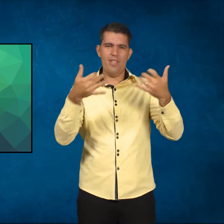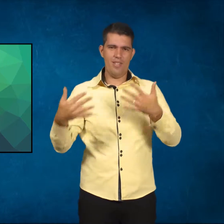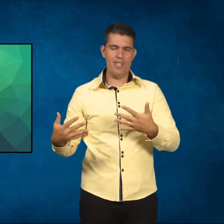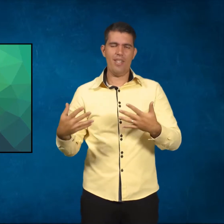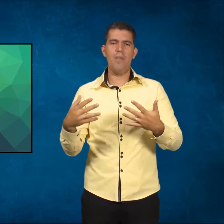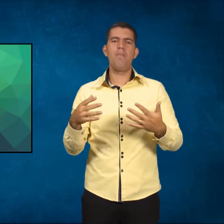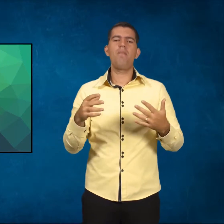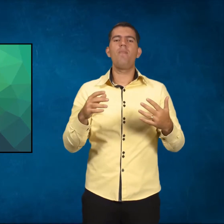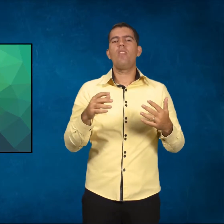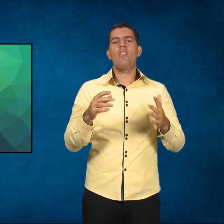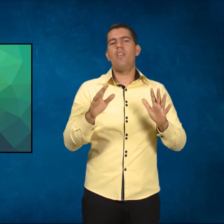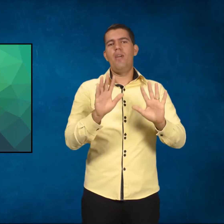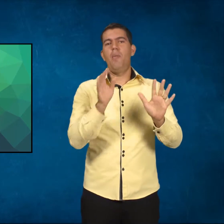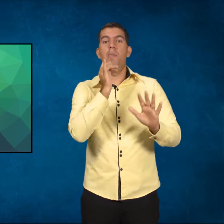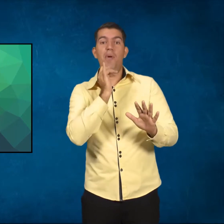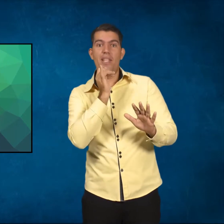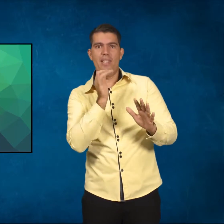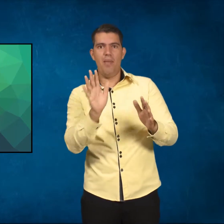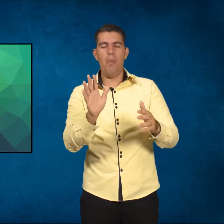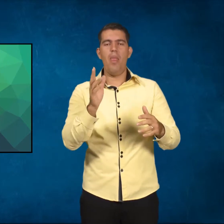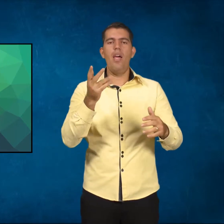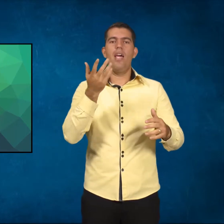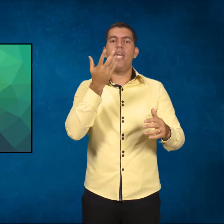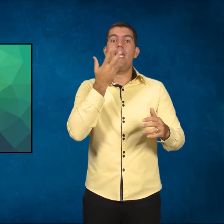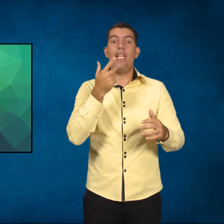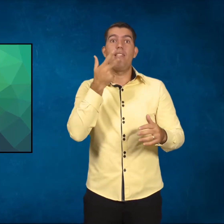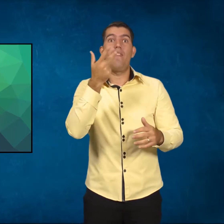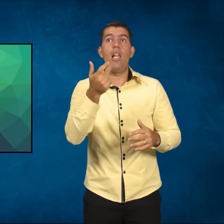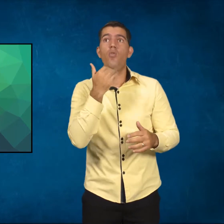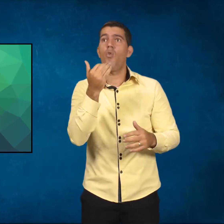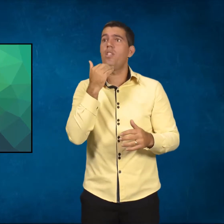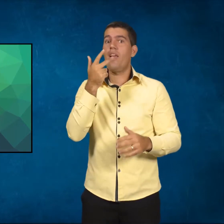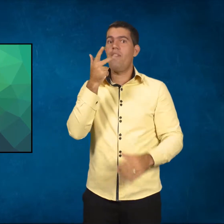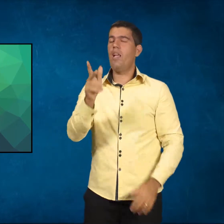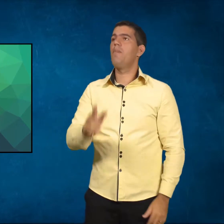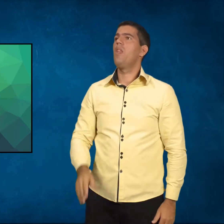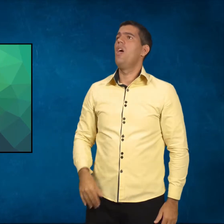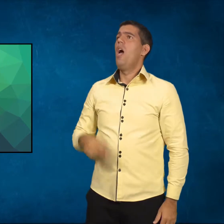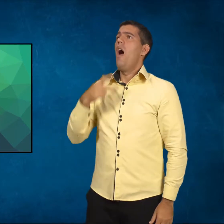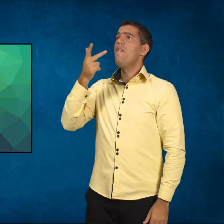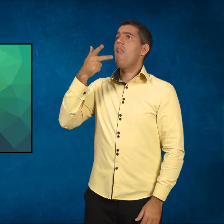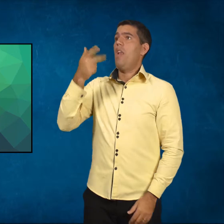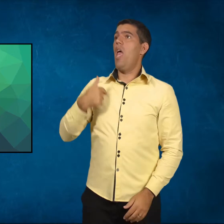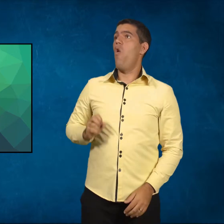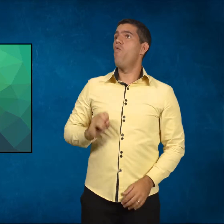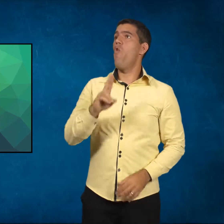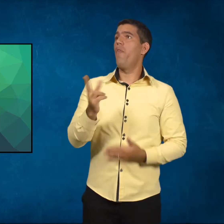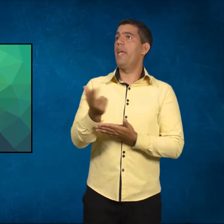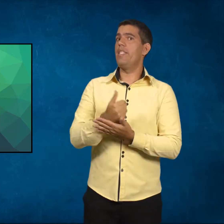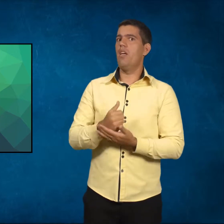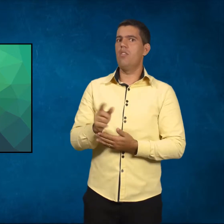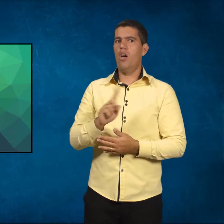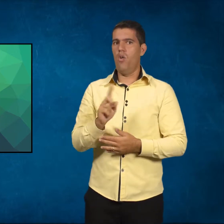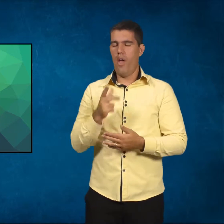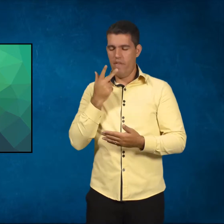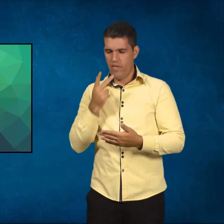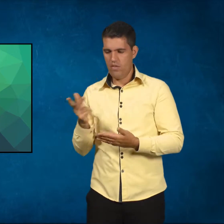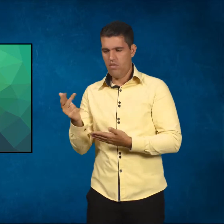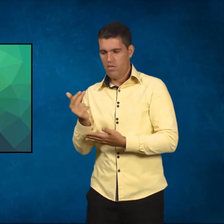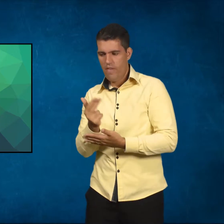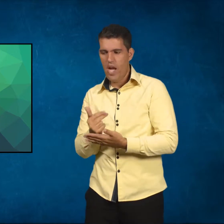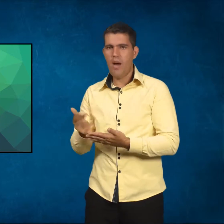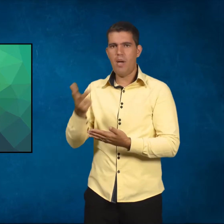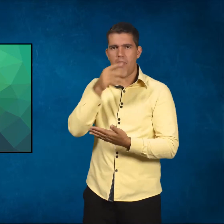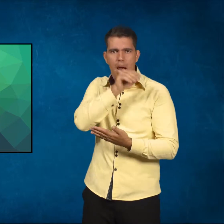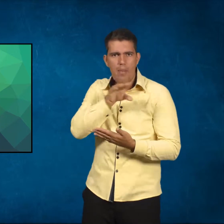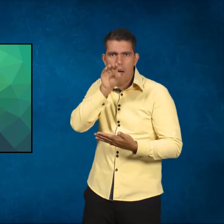criança ela não consegue, por exemplo, virar para você e falar o que ela vai desenhar. Ela desenha falando, depois que ela desenha,